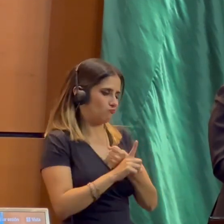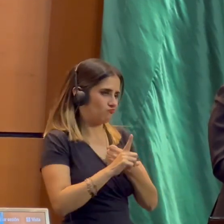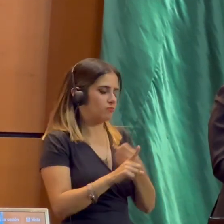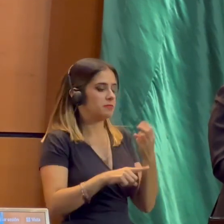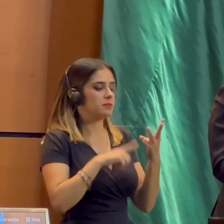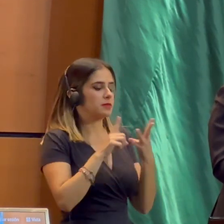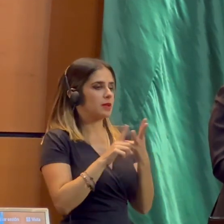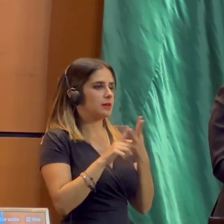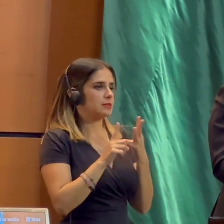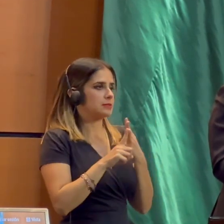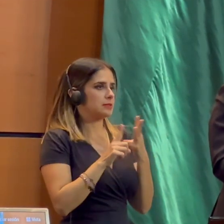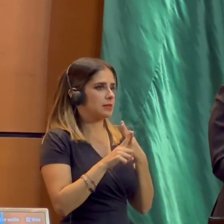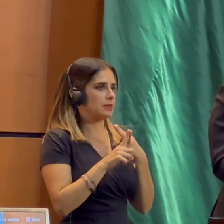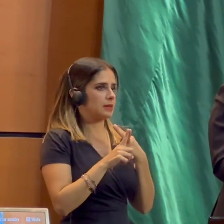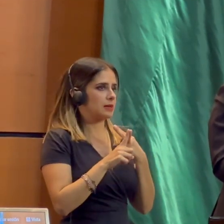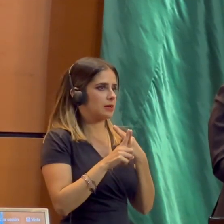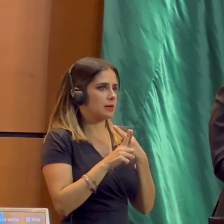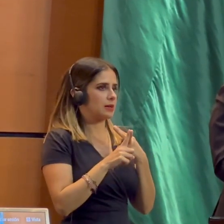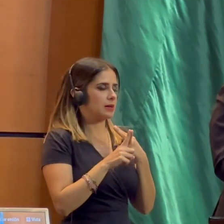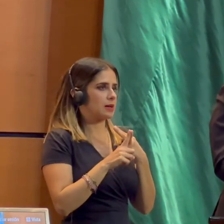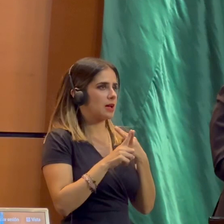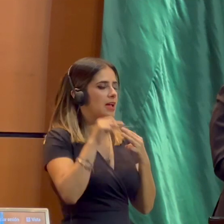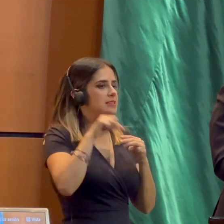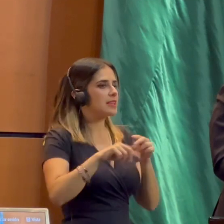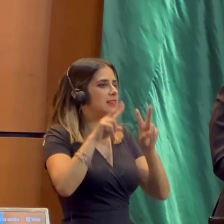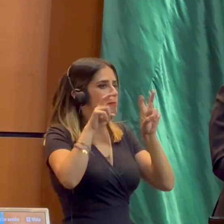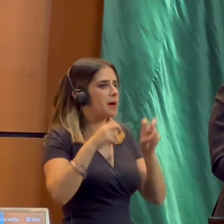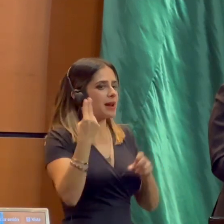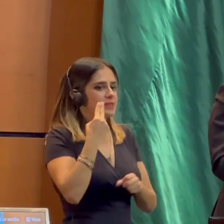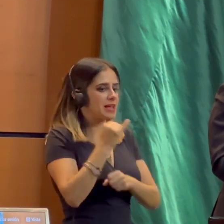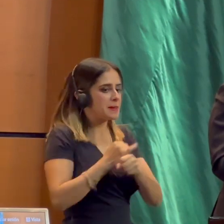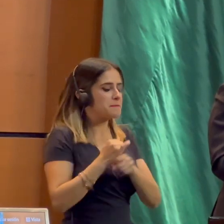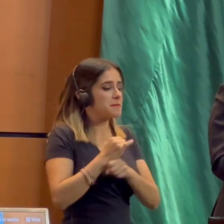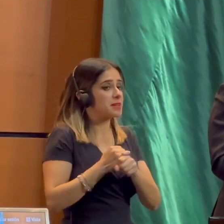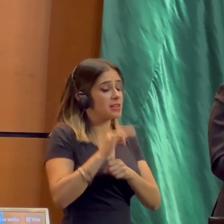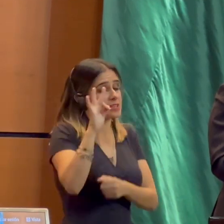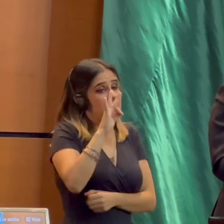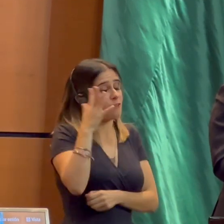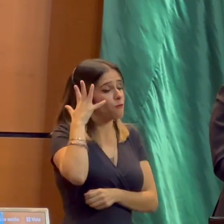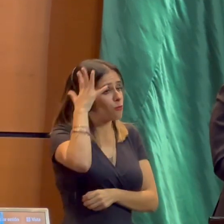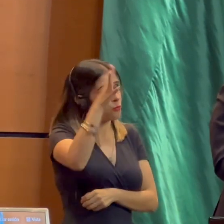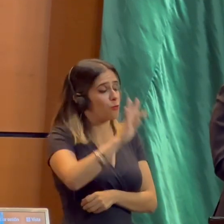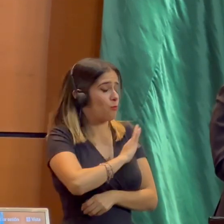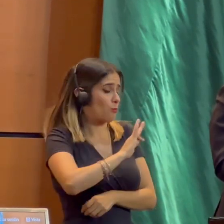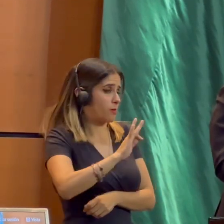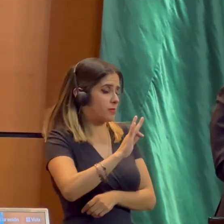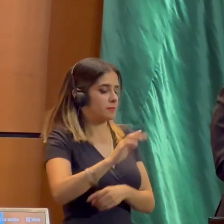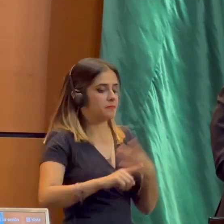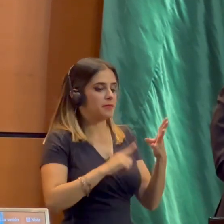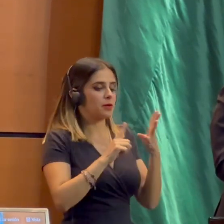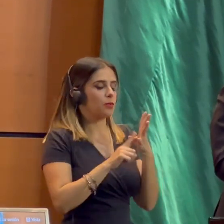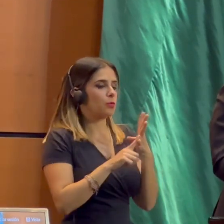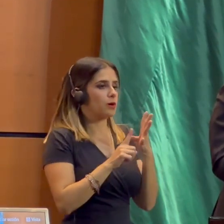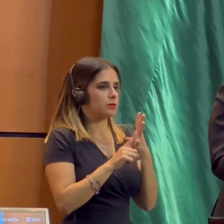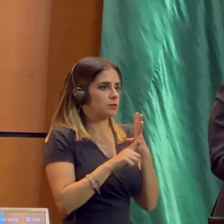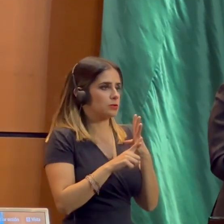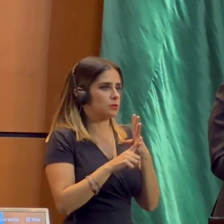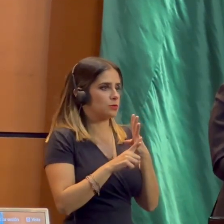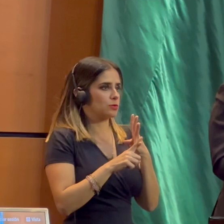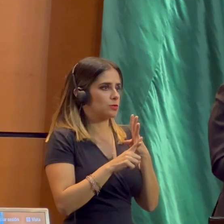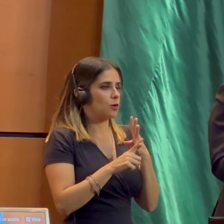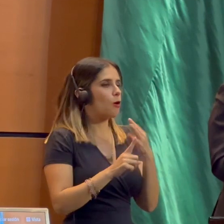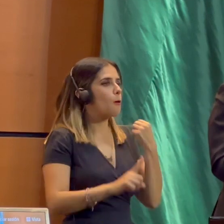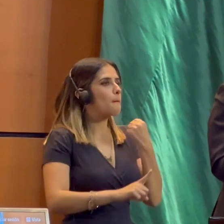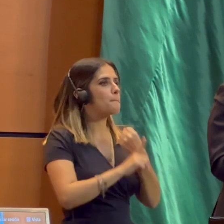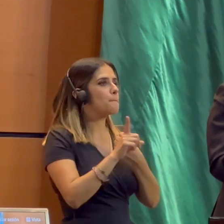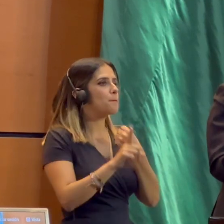きく残ります。そして4つ目は人権を損なわれる